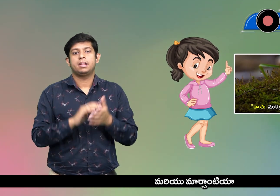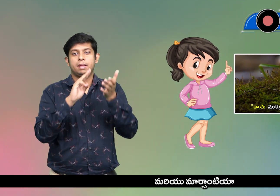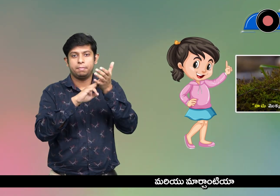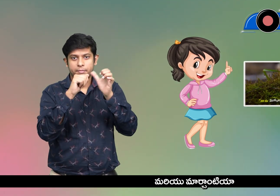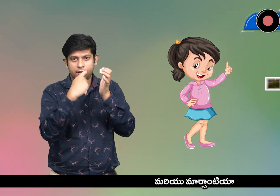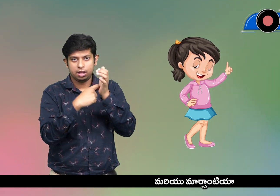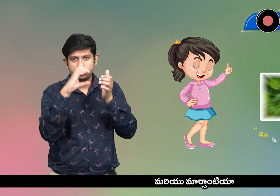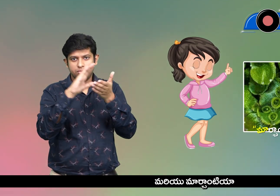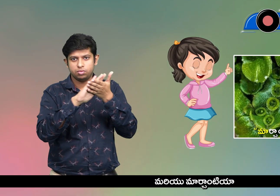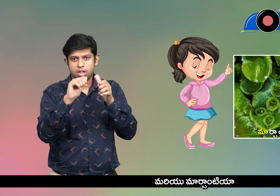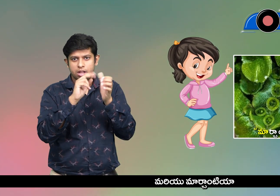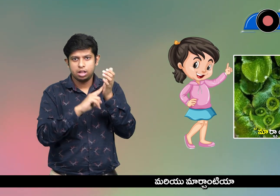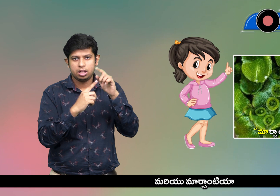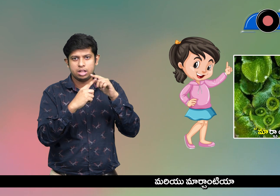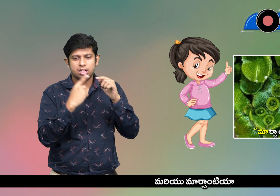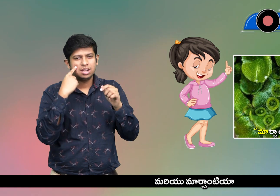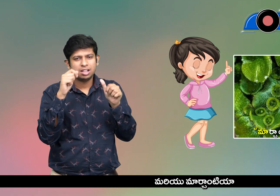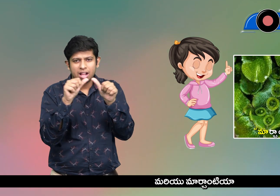మరియు మార్చాంటియా